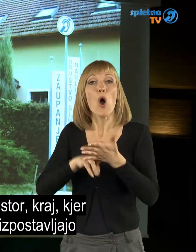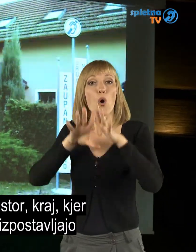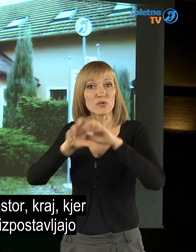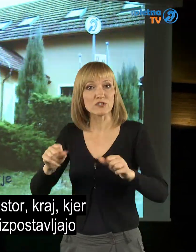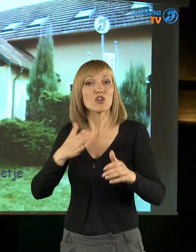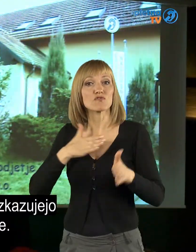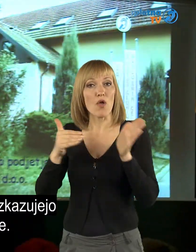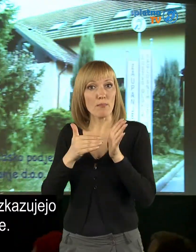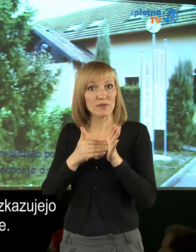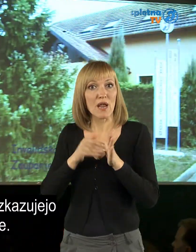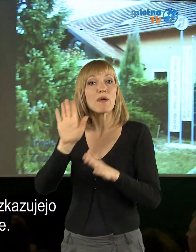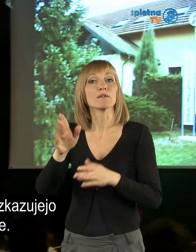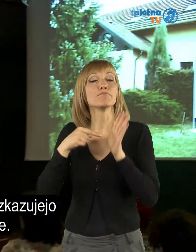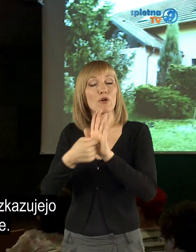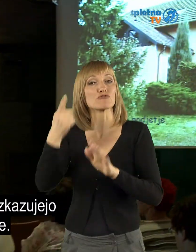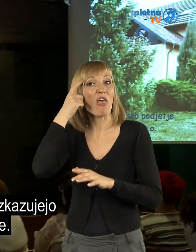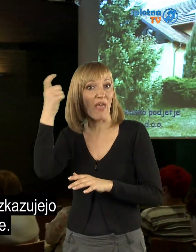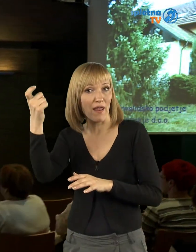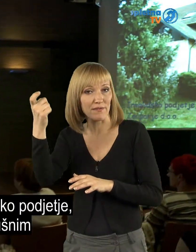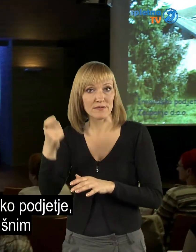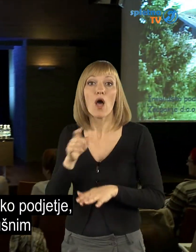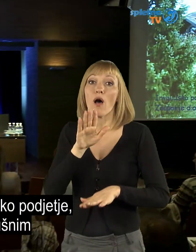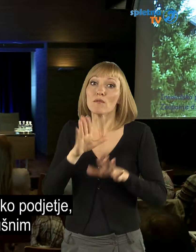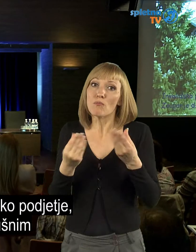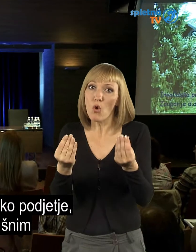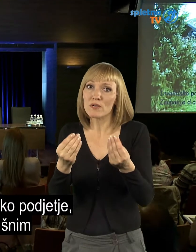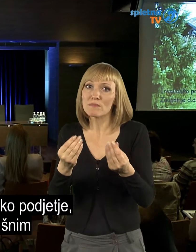svoje potrebe in izkazujejo svoje talente. Torej,